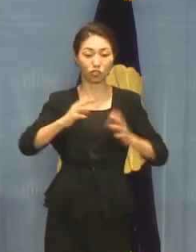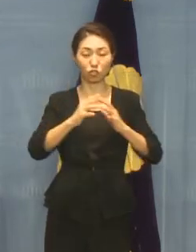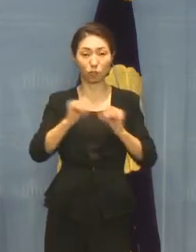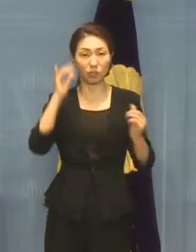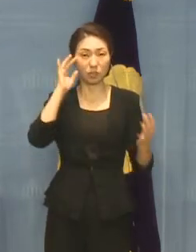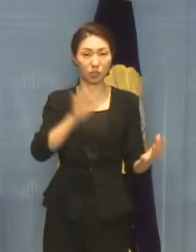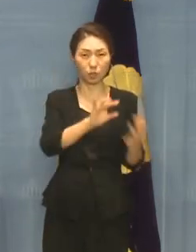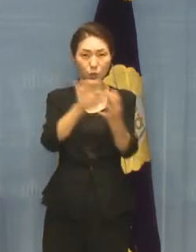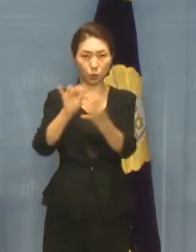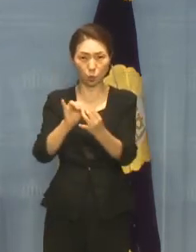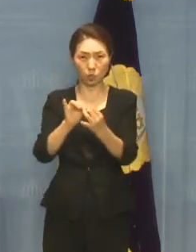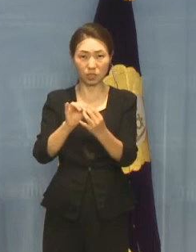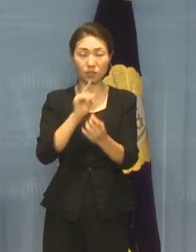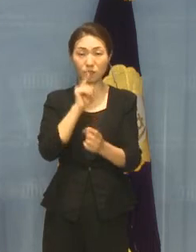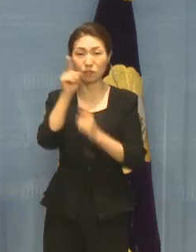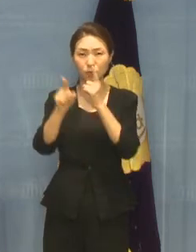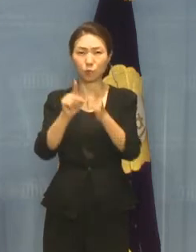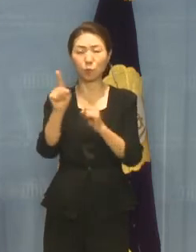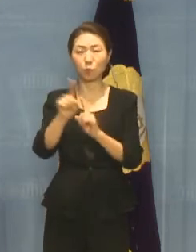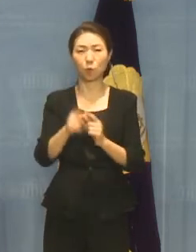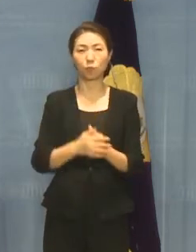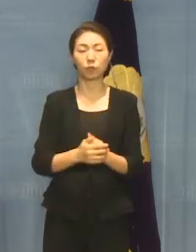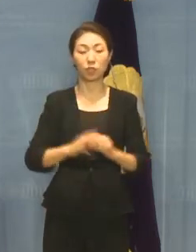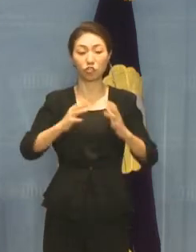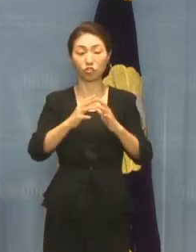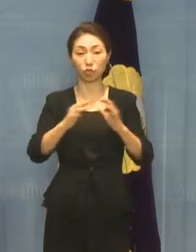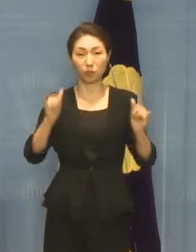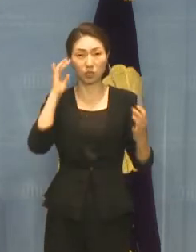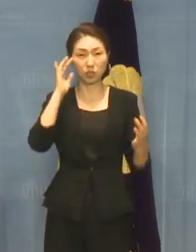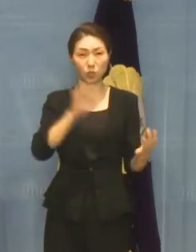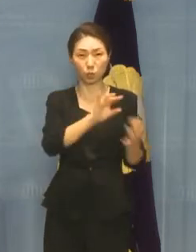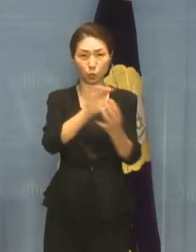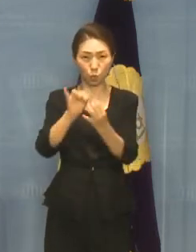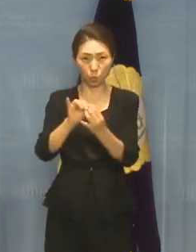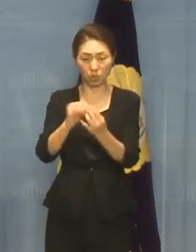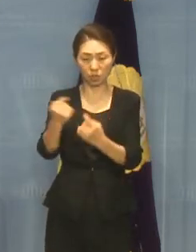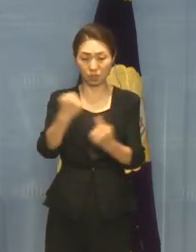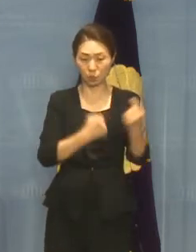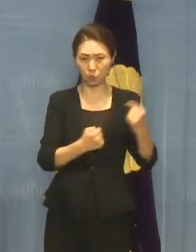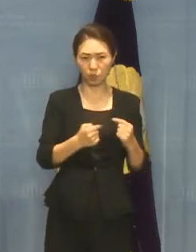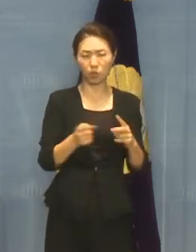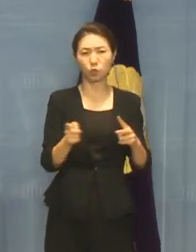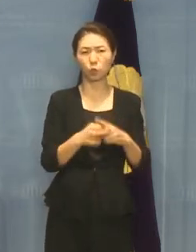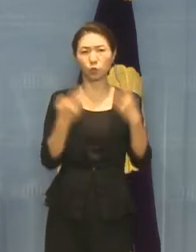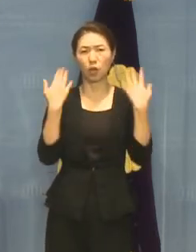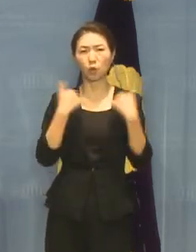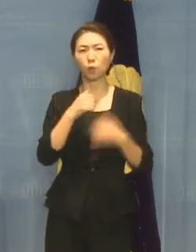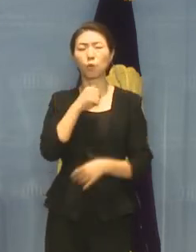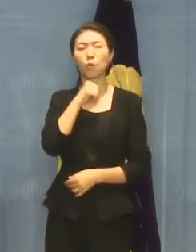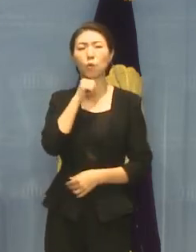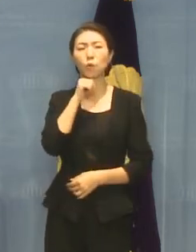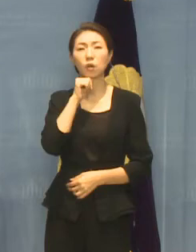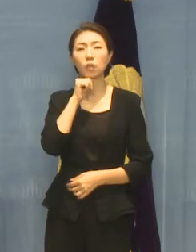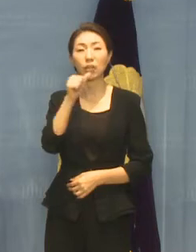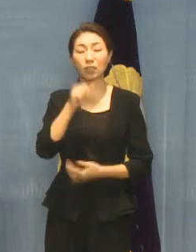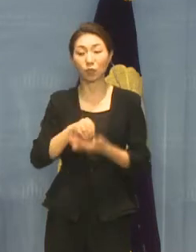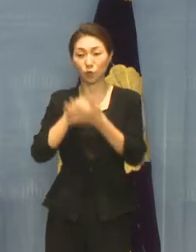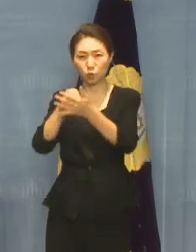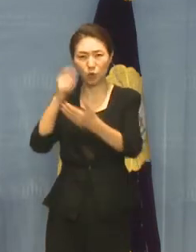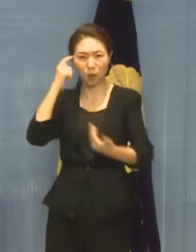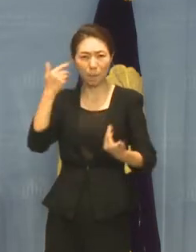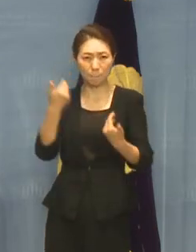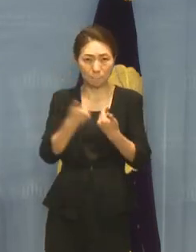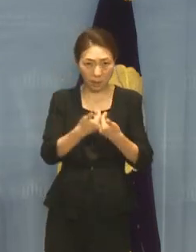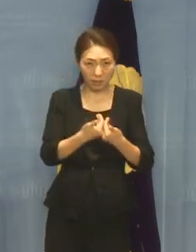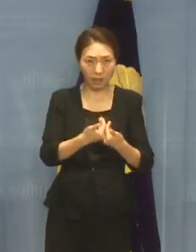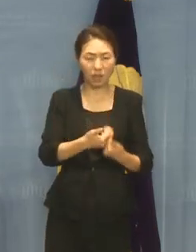현황입니다. 지난주 새로 공개된 국민동의청원은 초등학교 입학 연령 하향을 반대하는 청원 6건 등